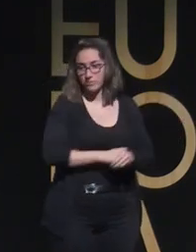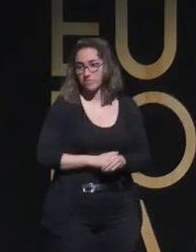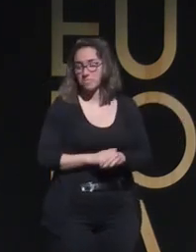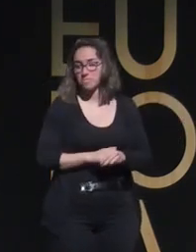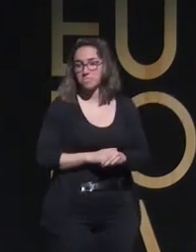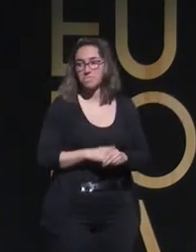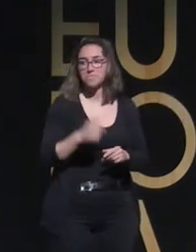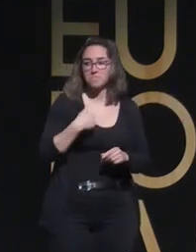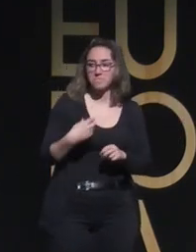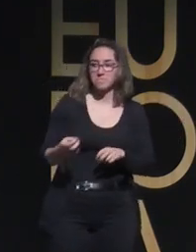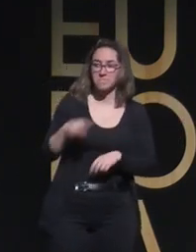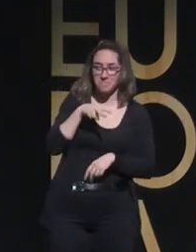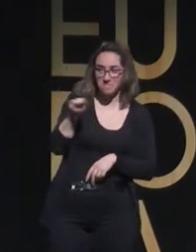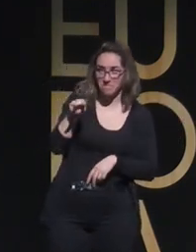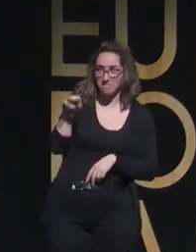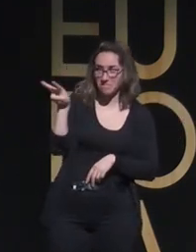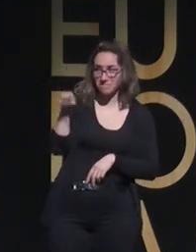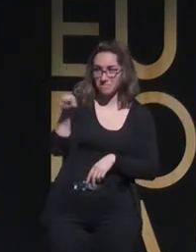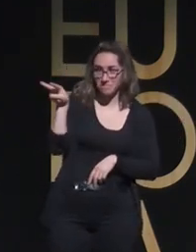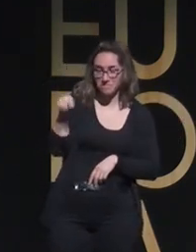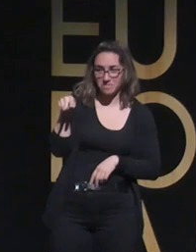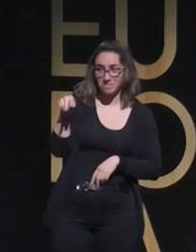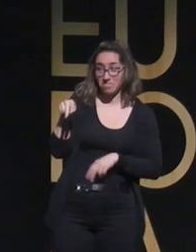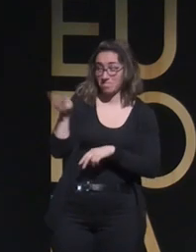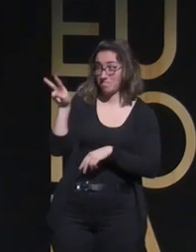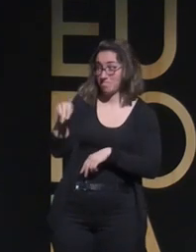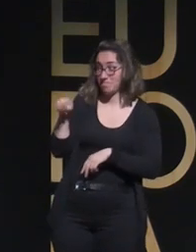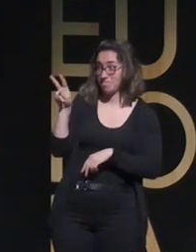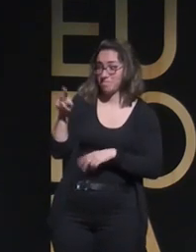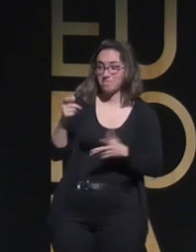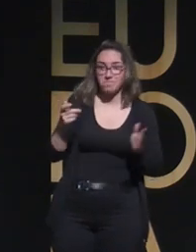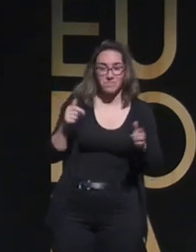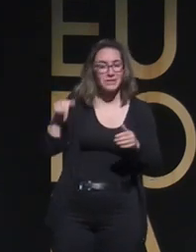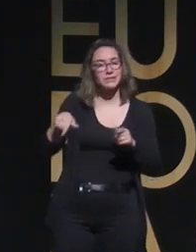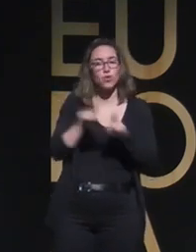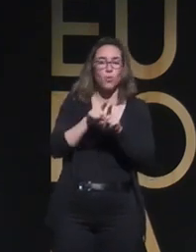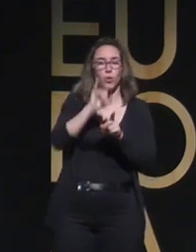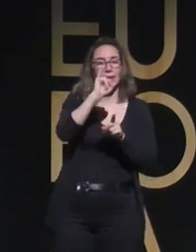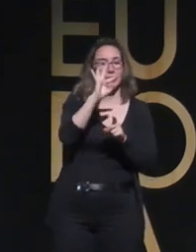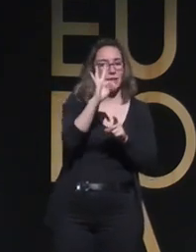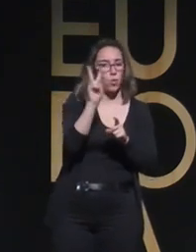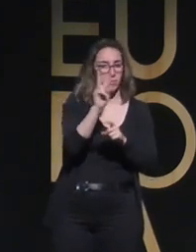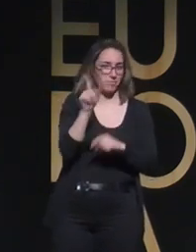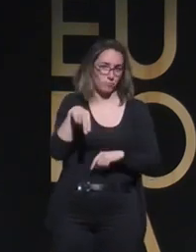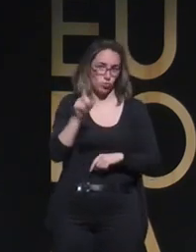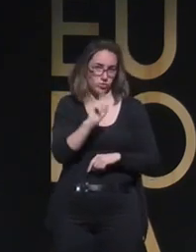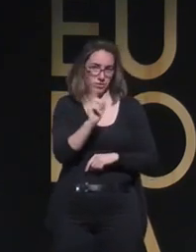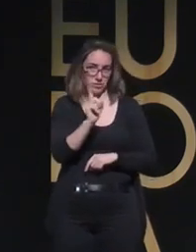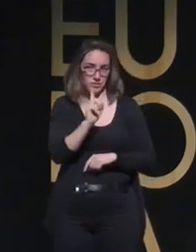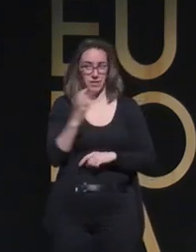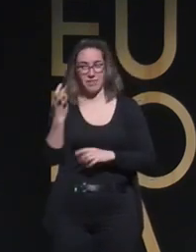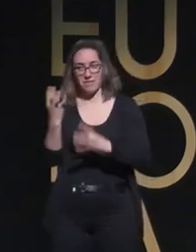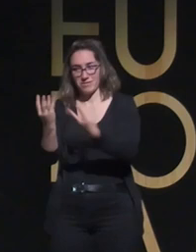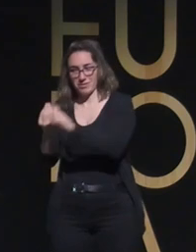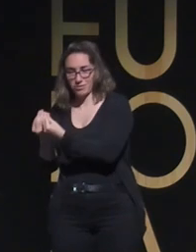le miro al chaval, le miro al padre y digo, mira, es que esto no es la ITV. Aquí a quien miramos es a quien conduce el coche. O sea, si no te importa pasar tú, y le